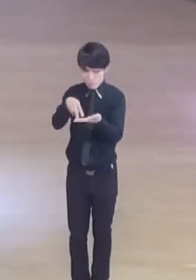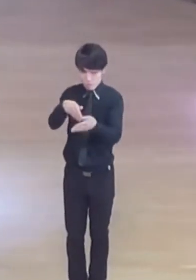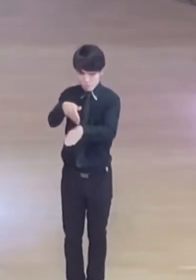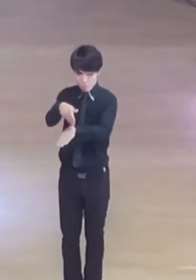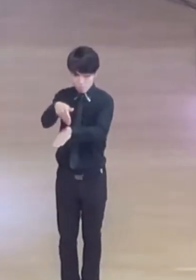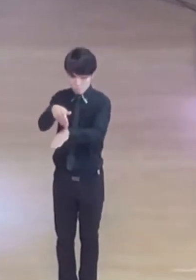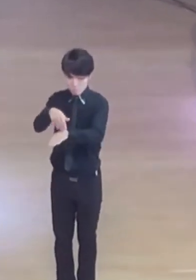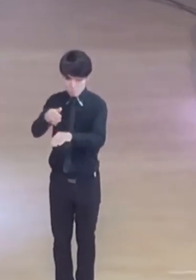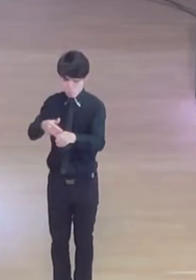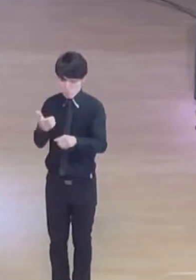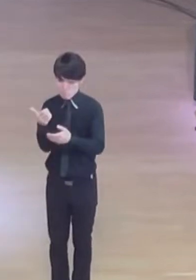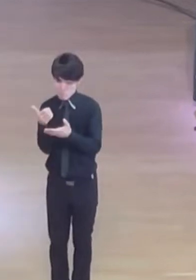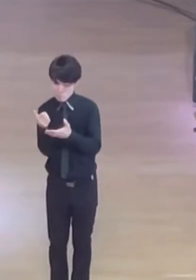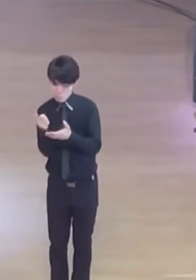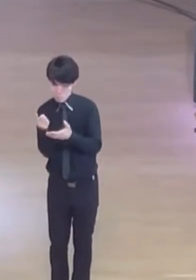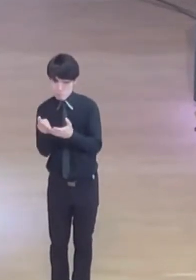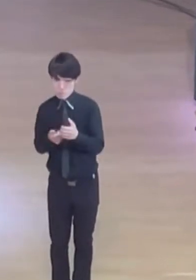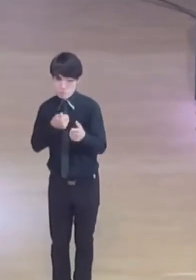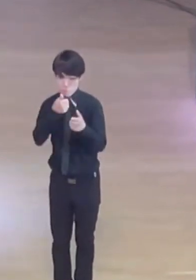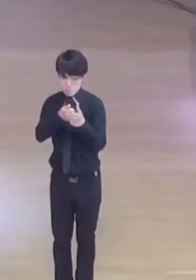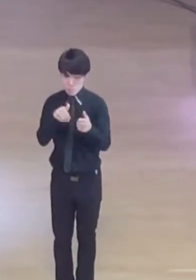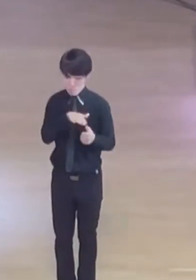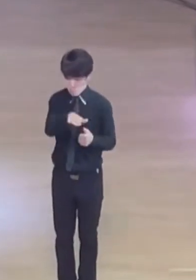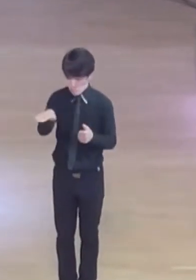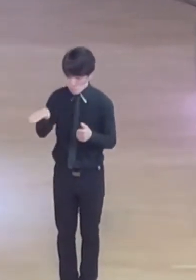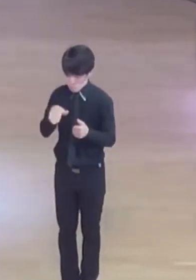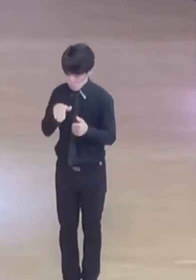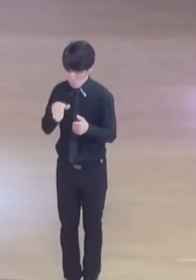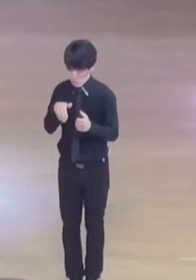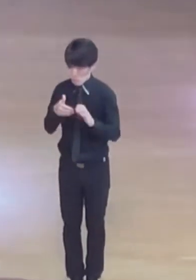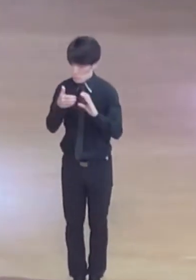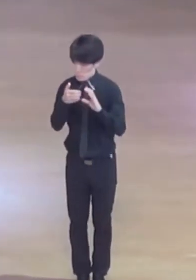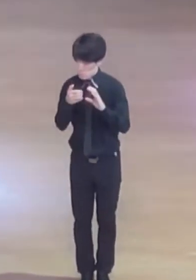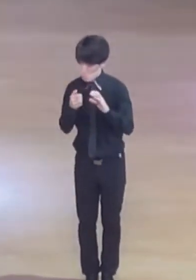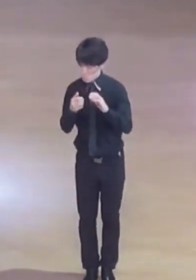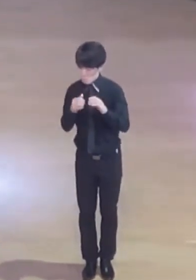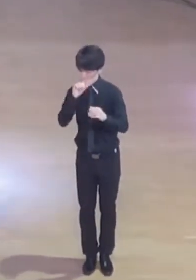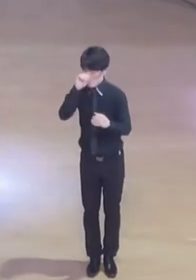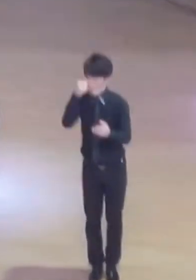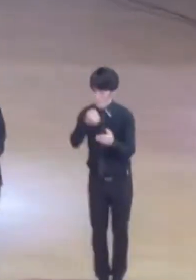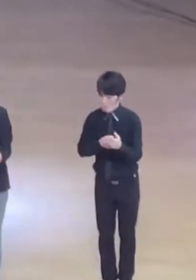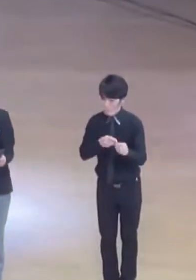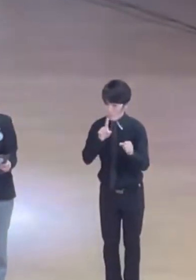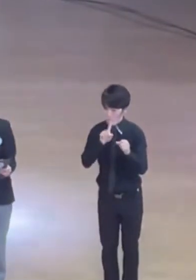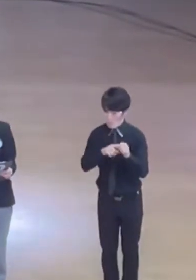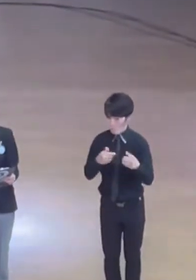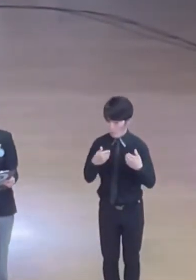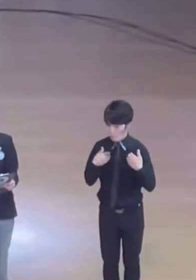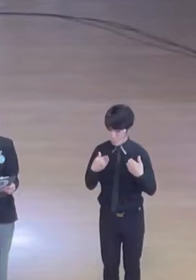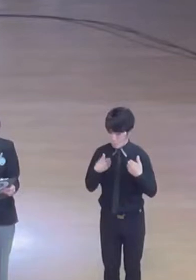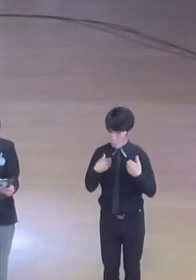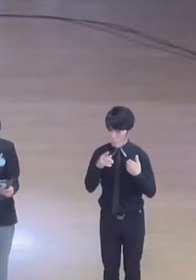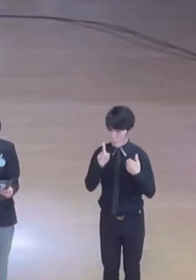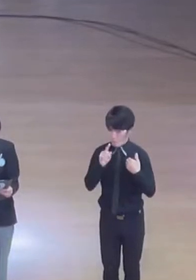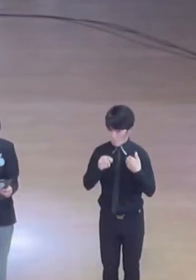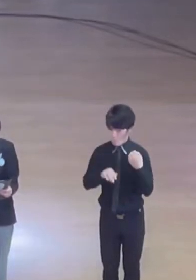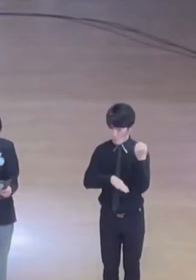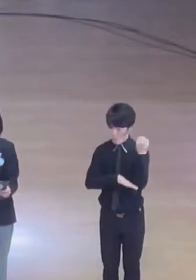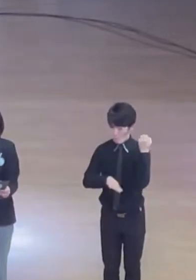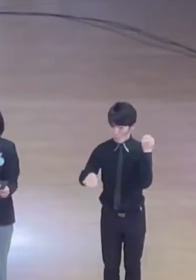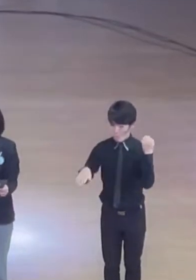記録に挑戦されました。記録を達成するためには、標準記録の